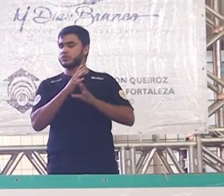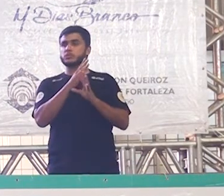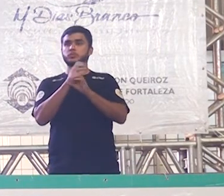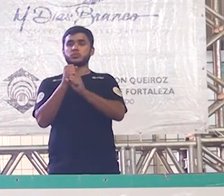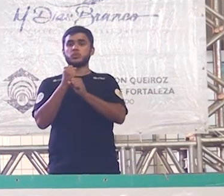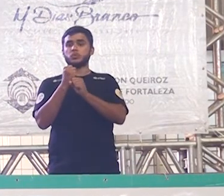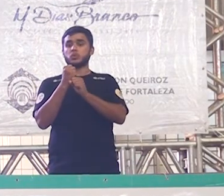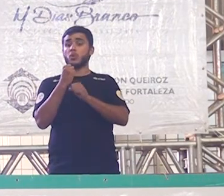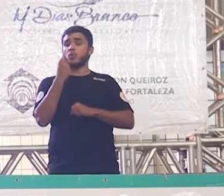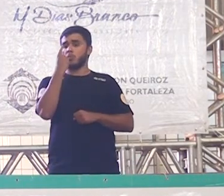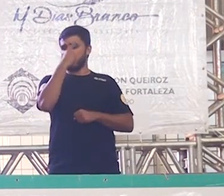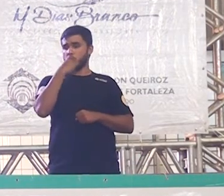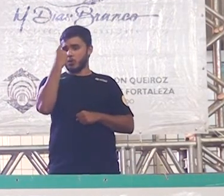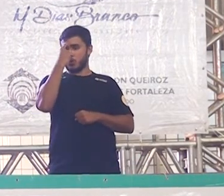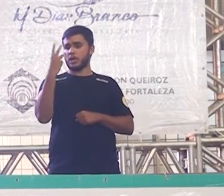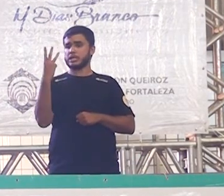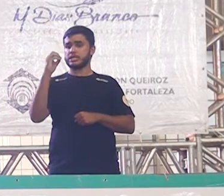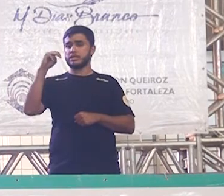correta, letra C.